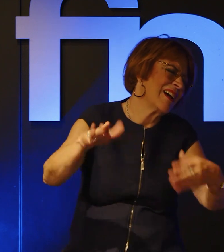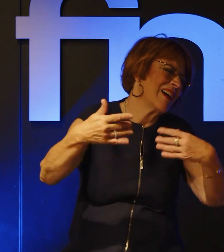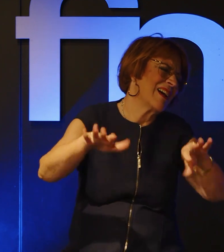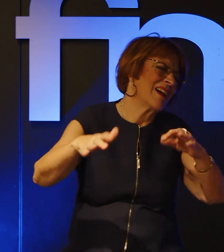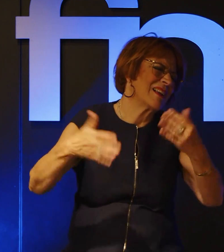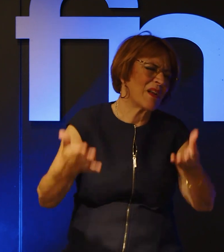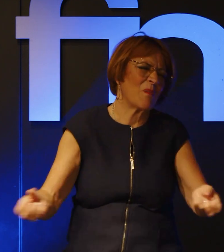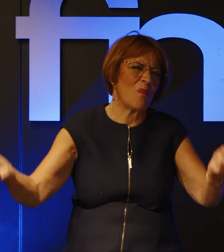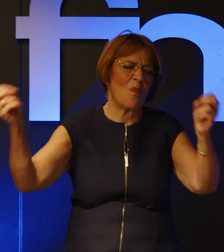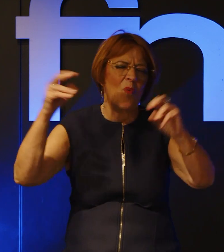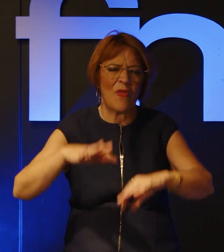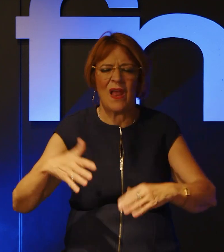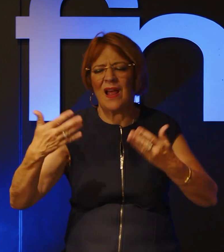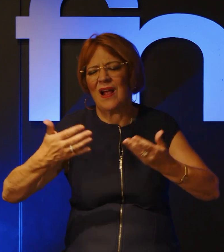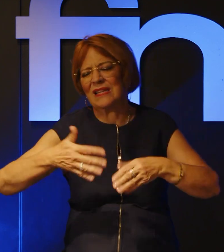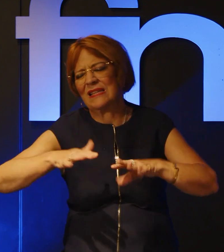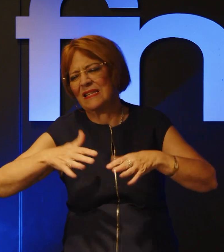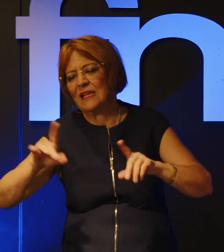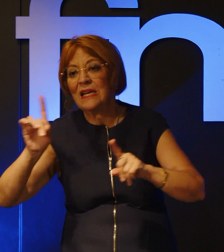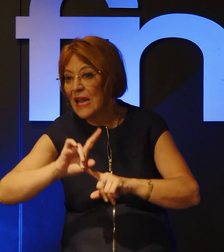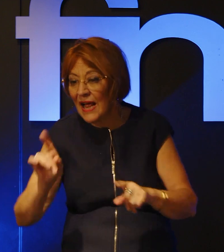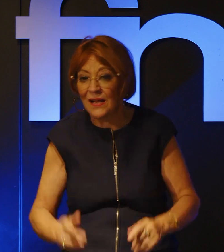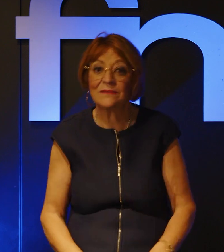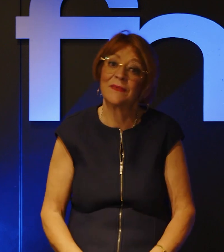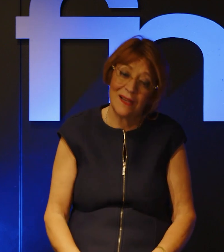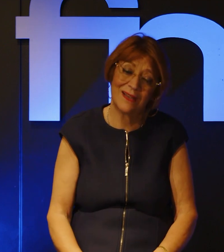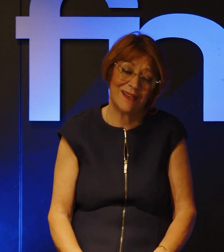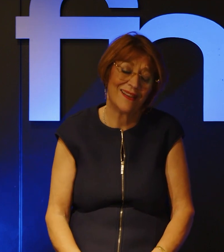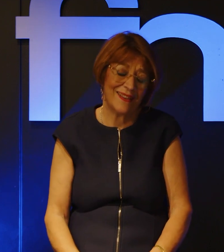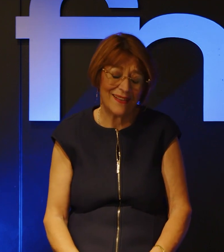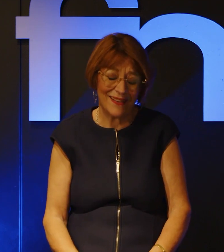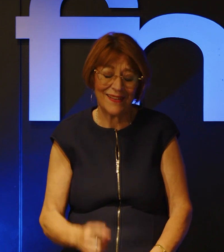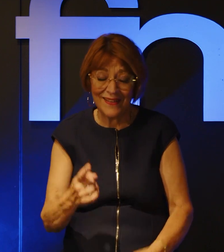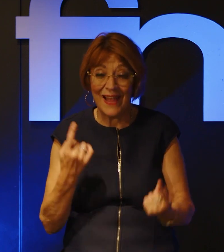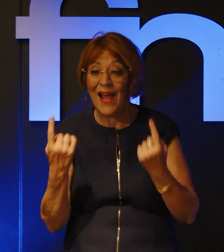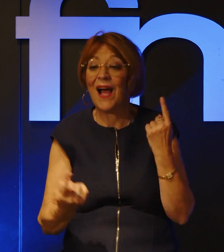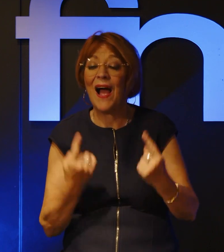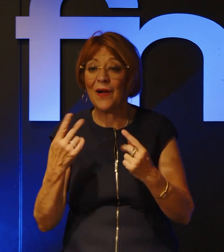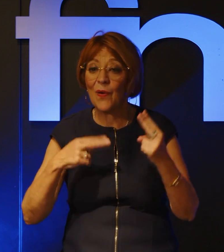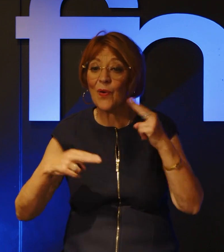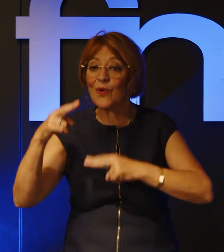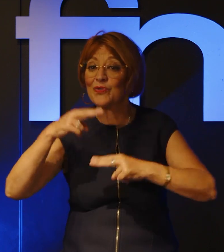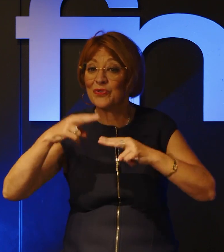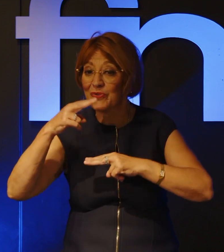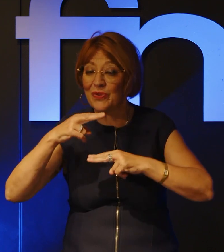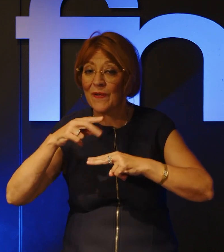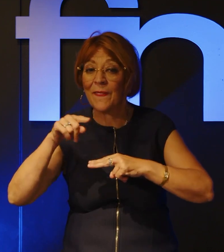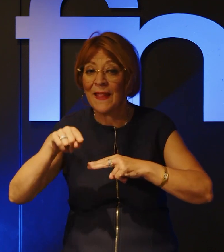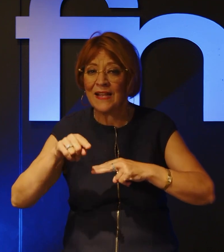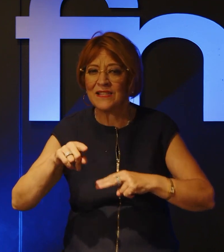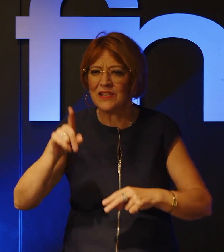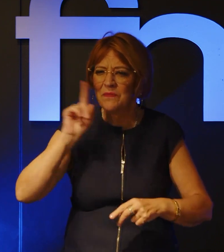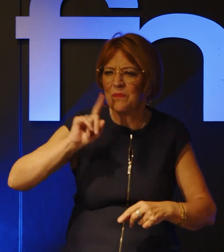coisa moderna é coisa contemporânea não isso é isso é algo de uma construção dessas